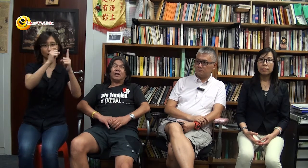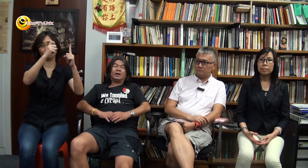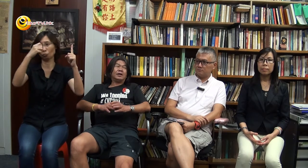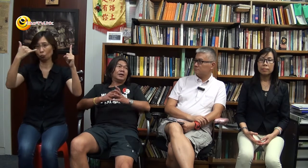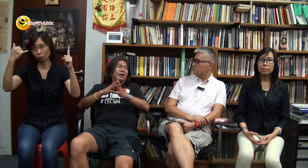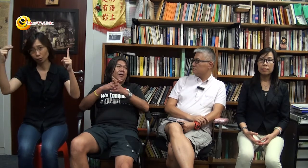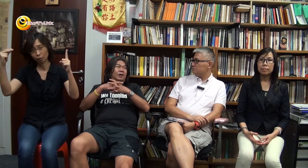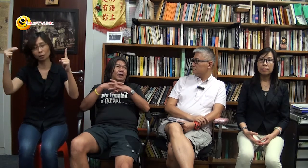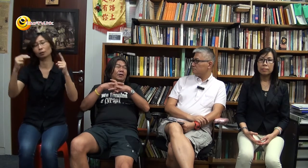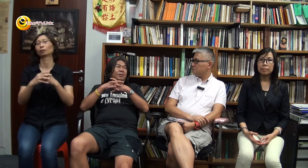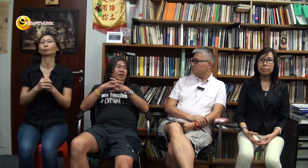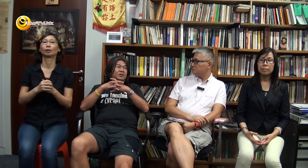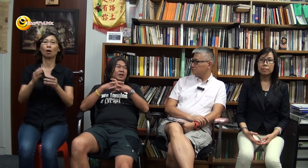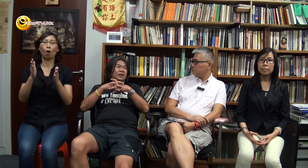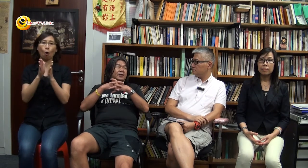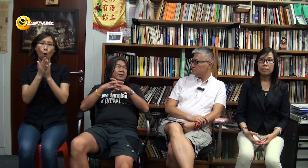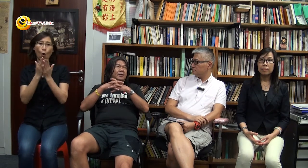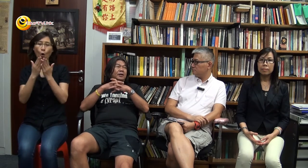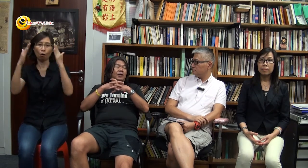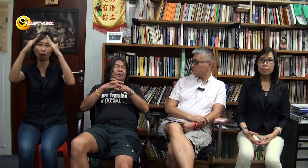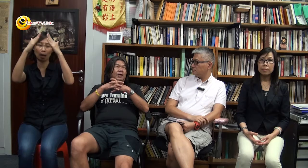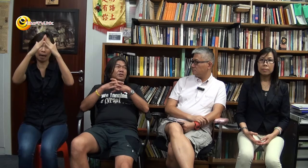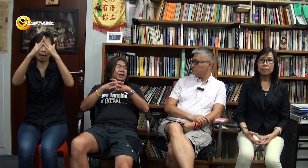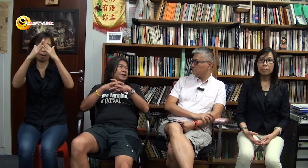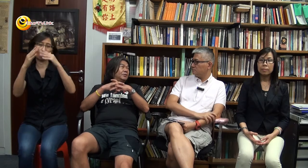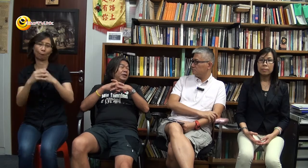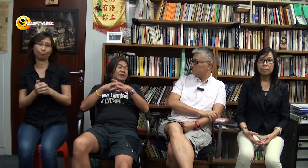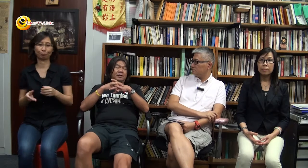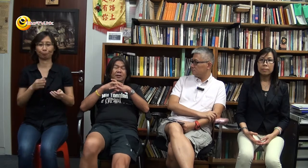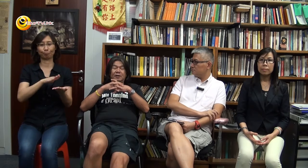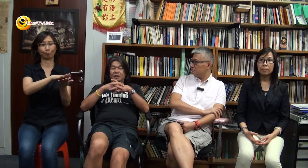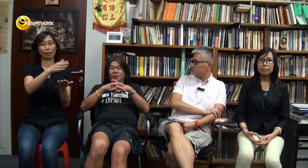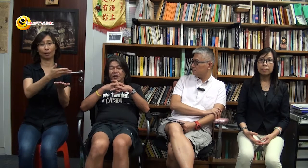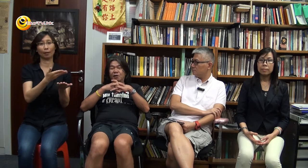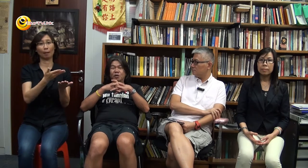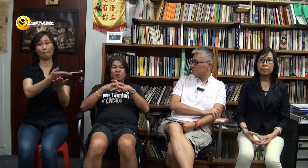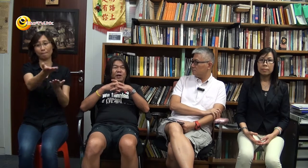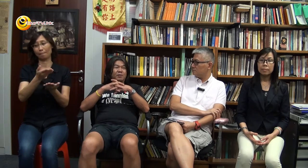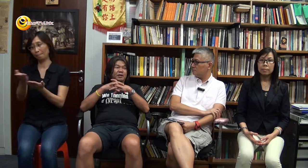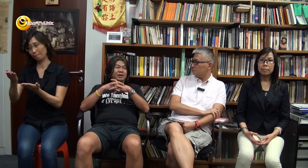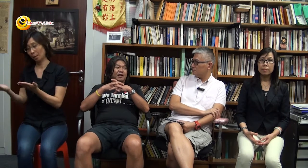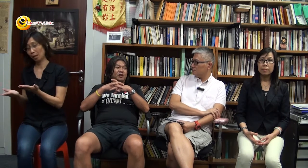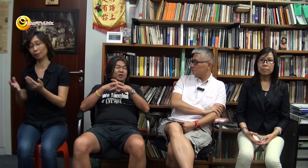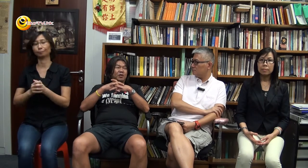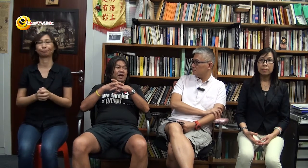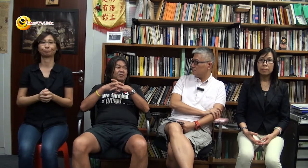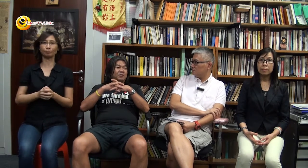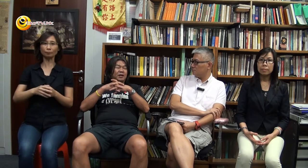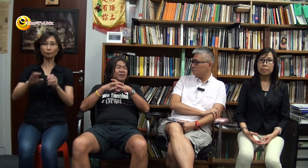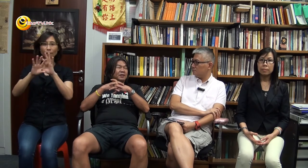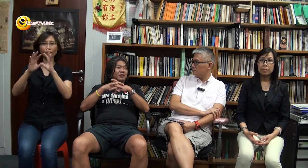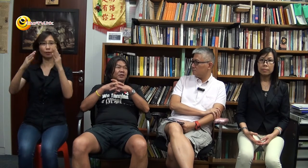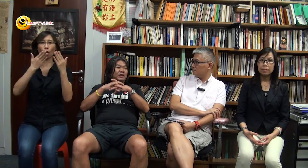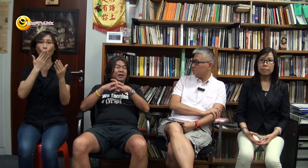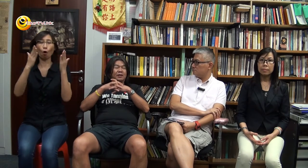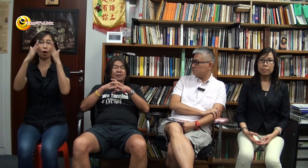係喺學校派傳喺學校派傳單係被校長報警，咁啊拉咗佢坐監啊，係